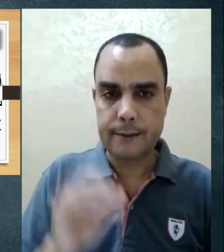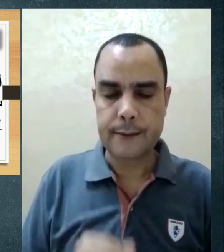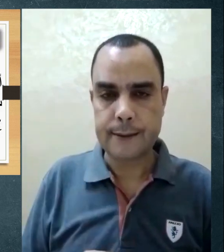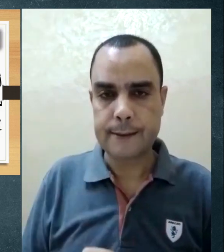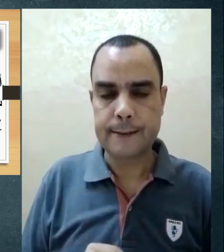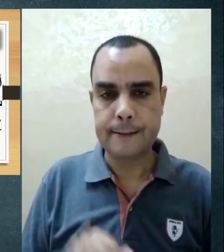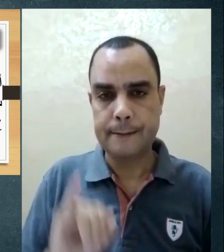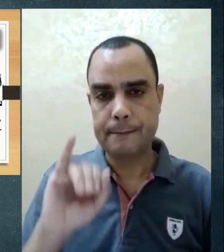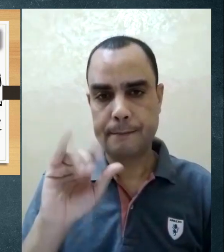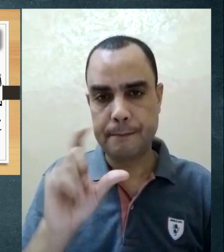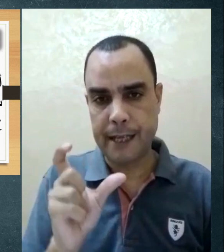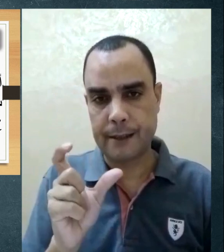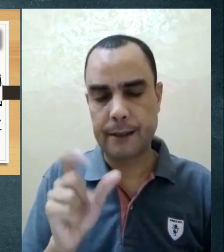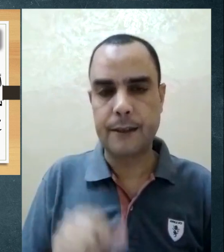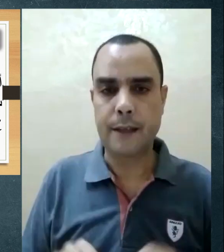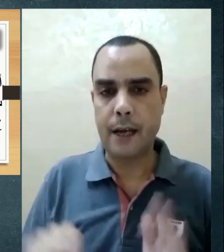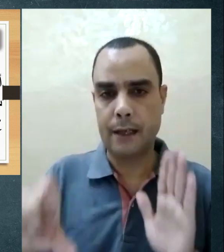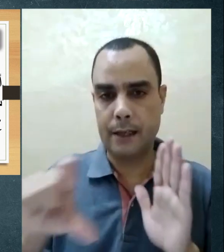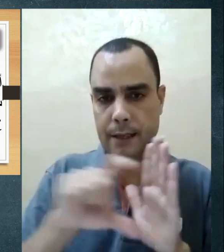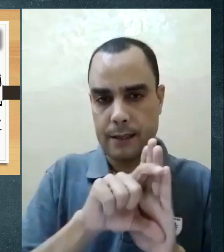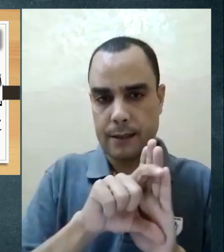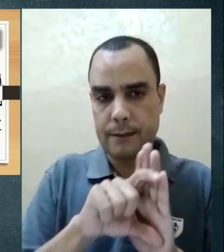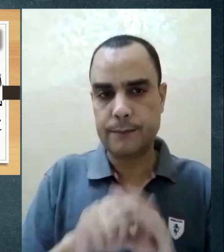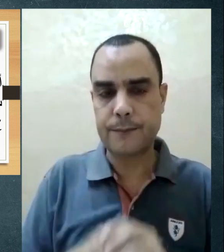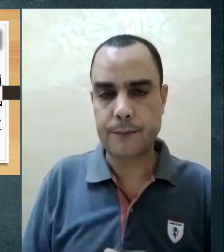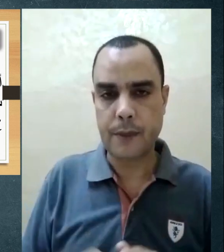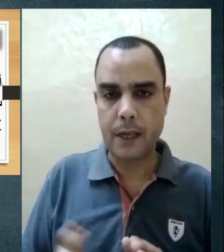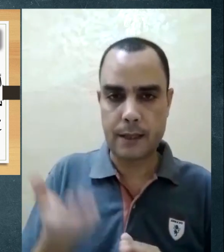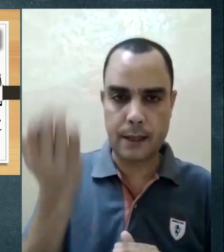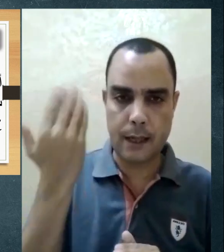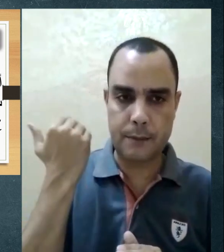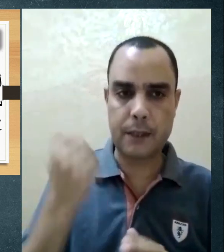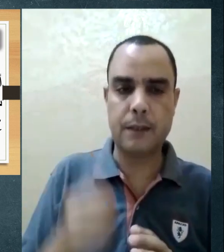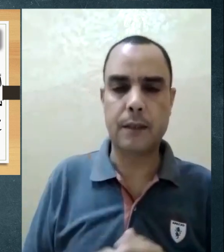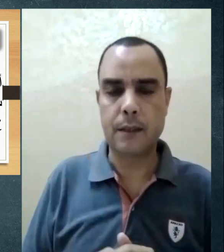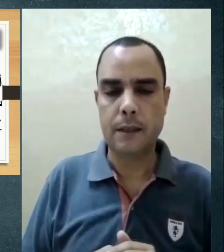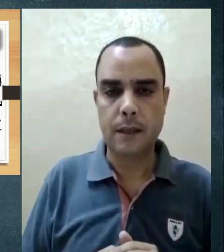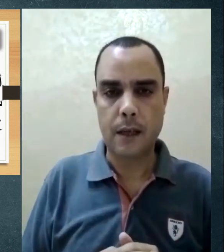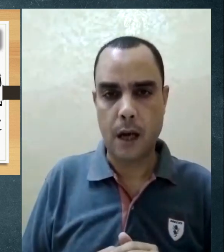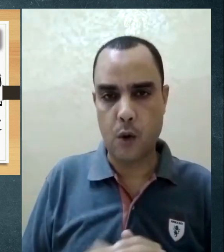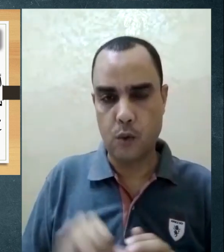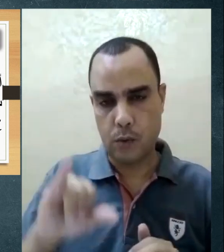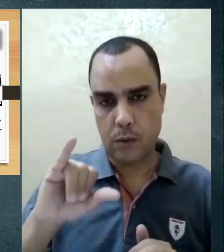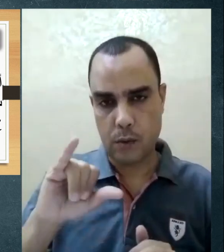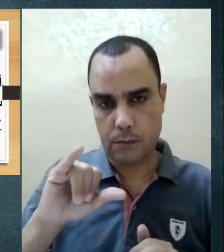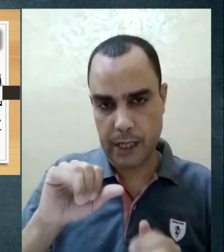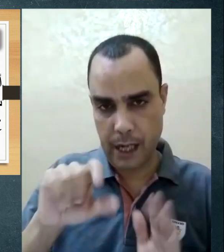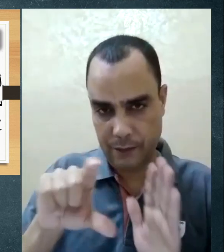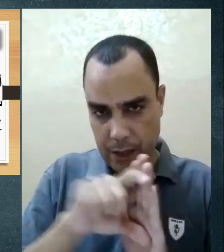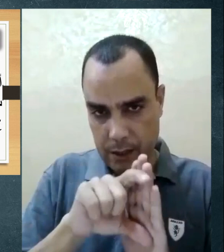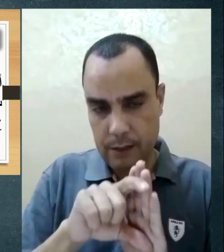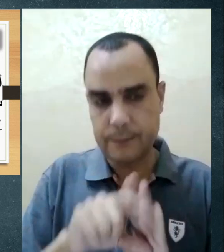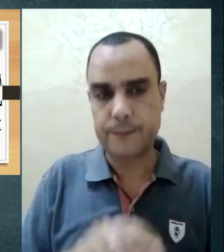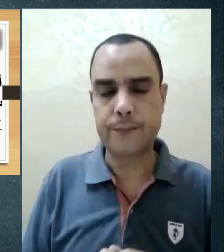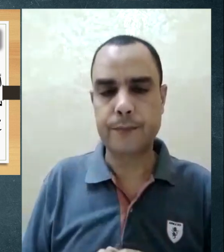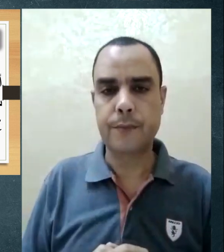استخرج من النص السابق أو